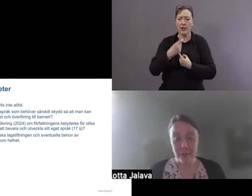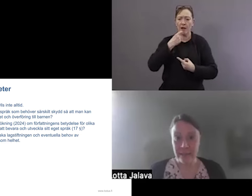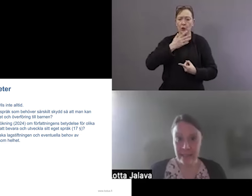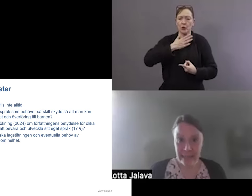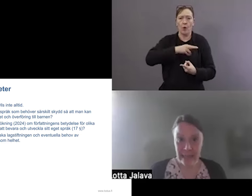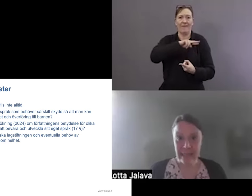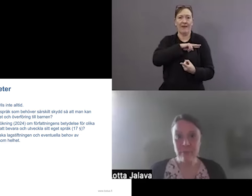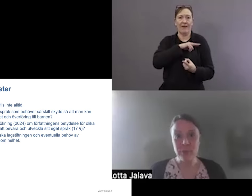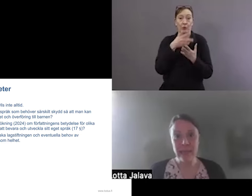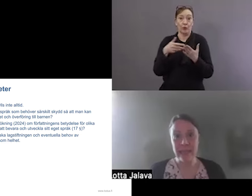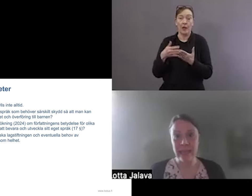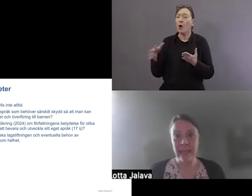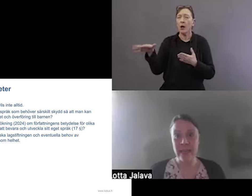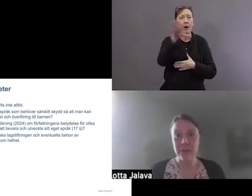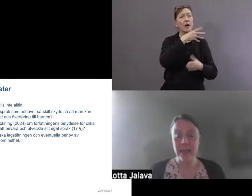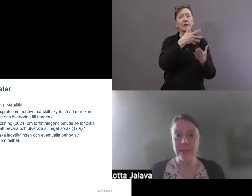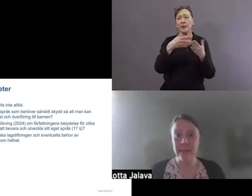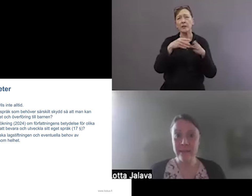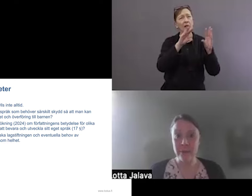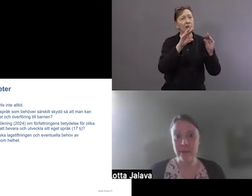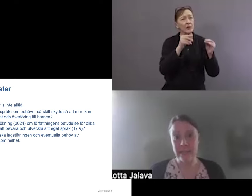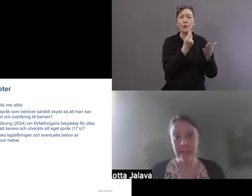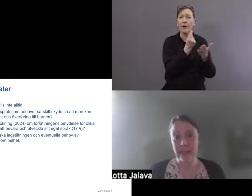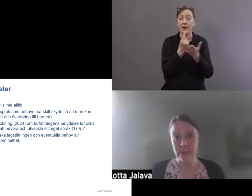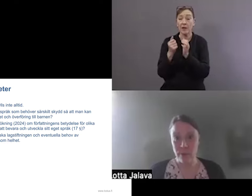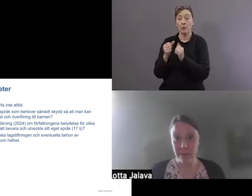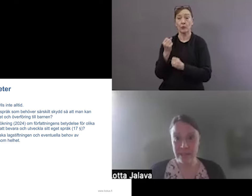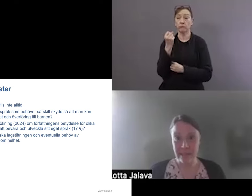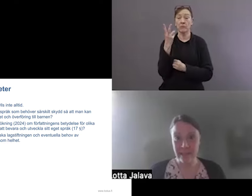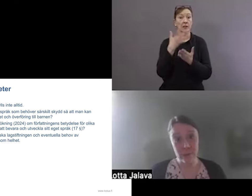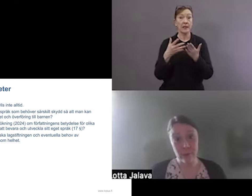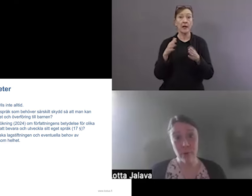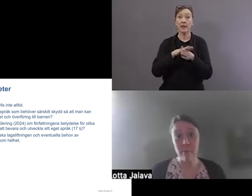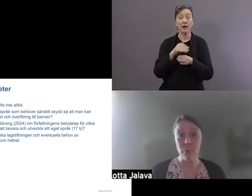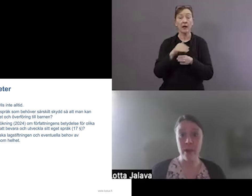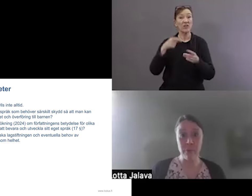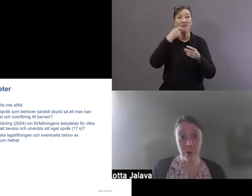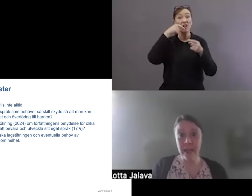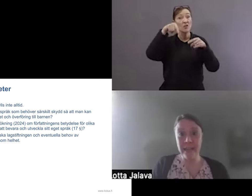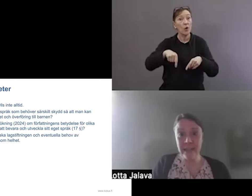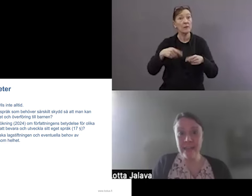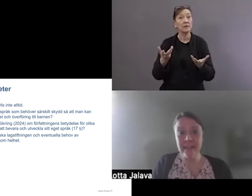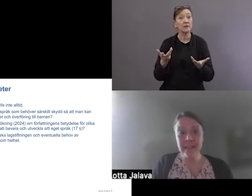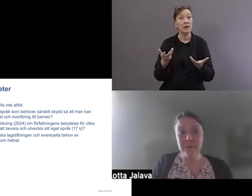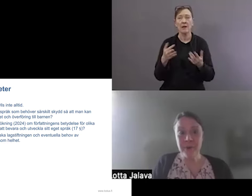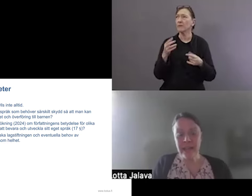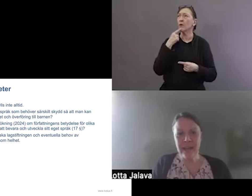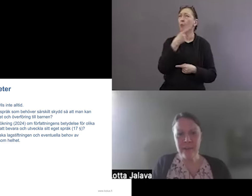Kaikki kielet ovat tärkeitä, mutta niitä kieliä, joita käytetään ainoastaan täällä Suomessa tai joista kukaan muu ei huolehdi,